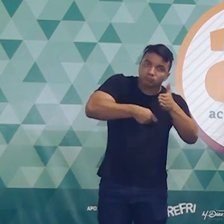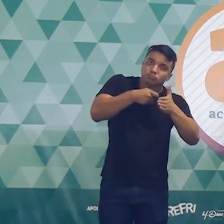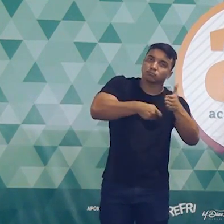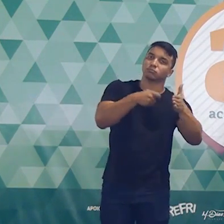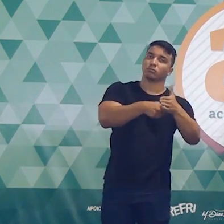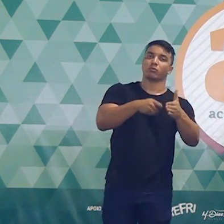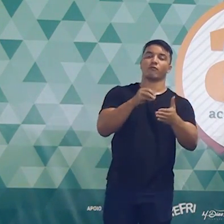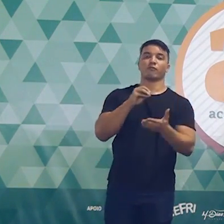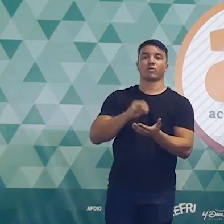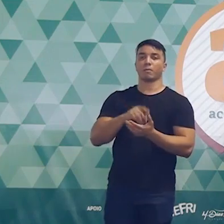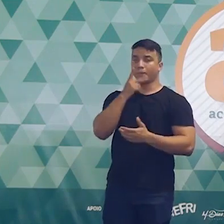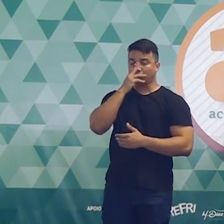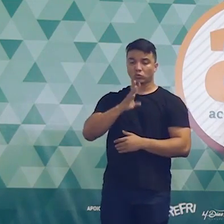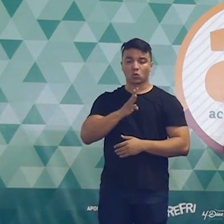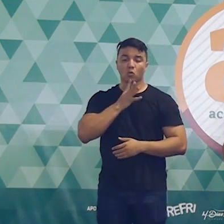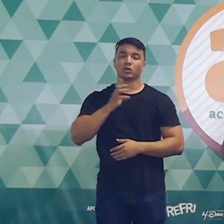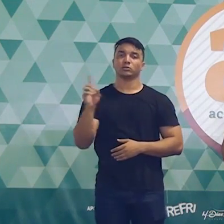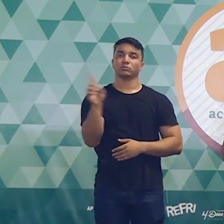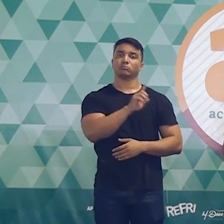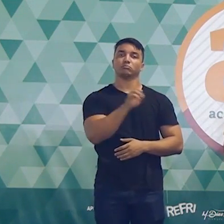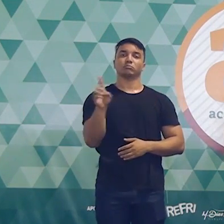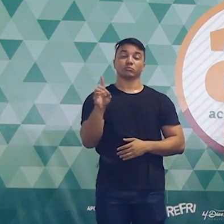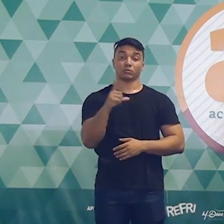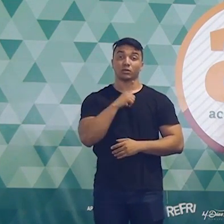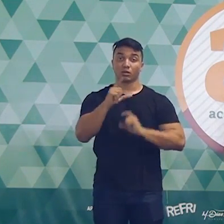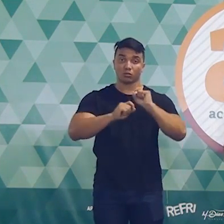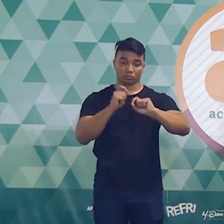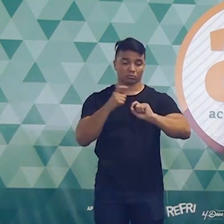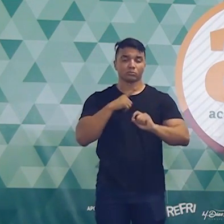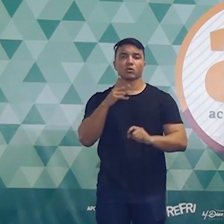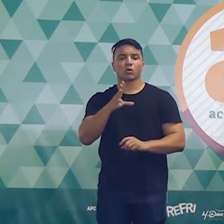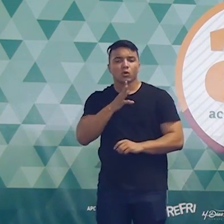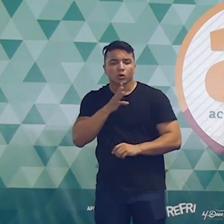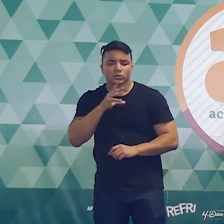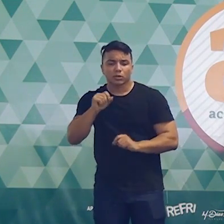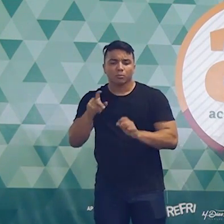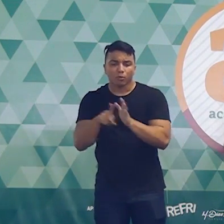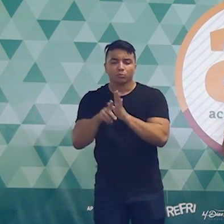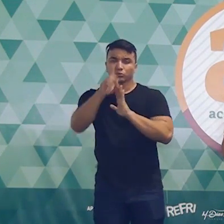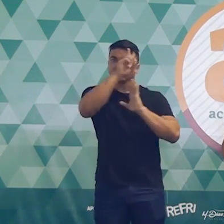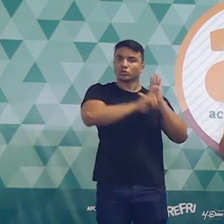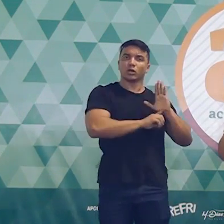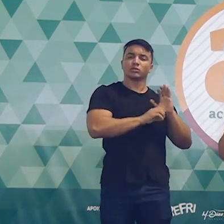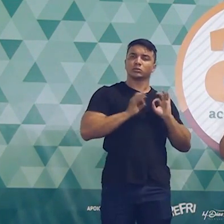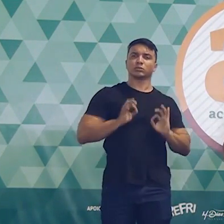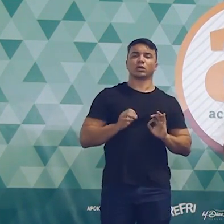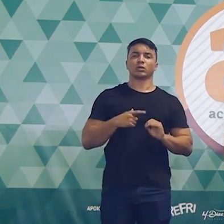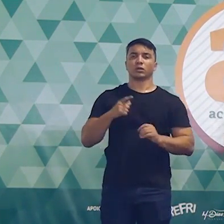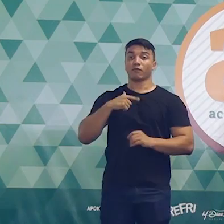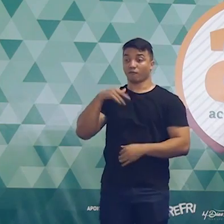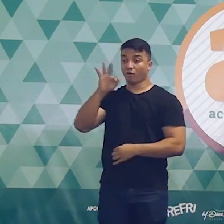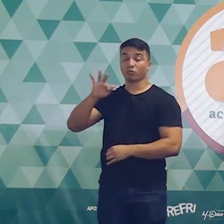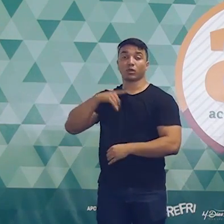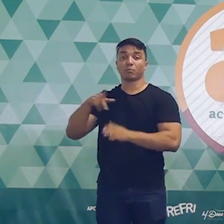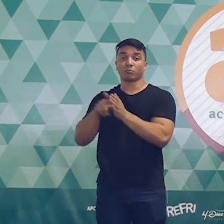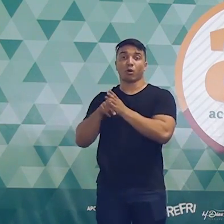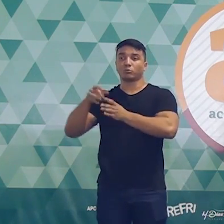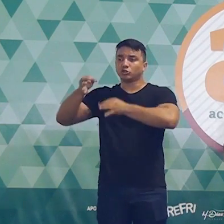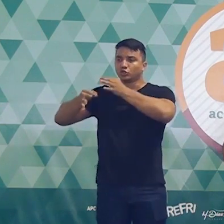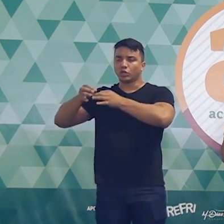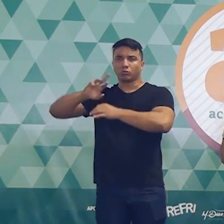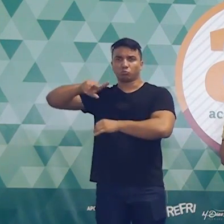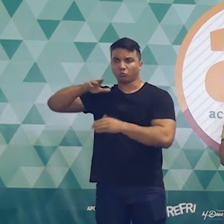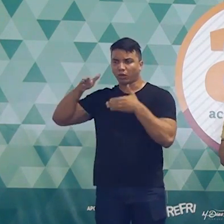você mesmo as desconhece. Só é para conhecer seus direitos quem faz faculdade de direito?